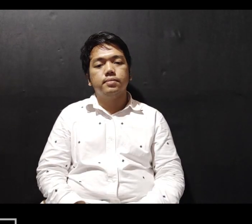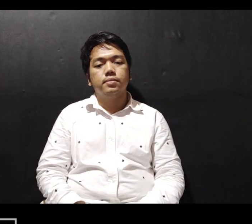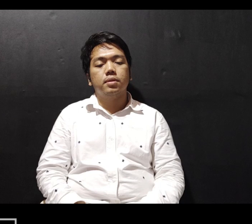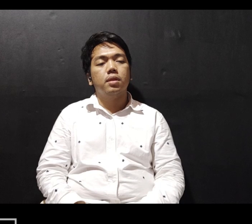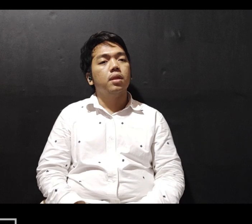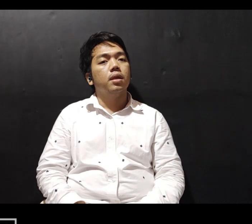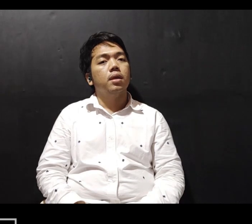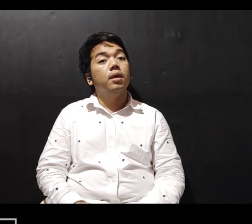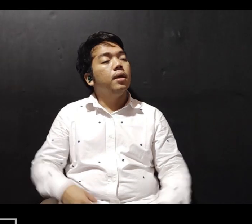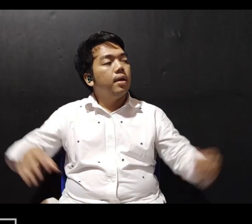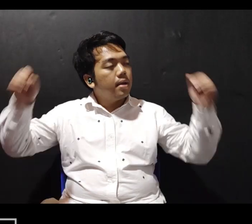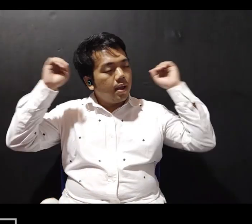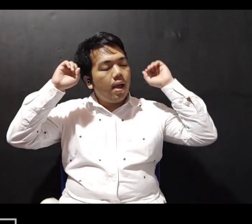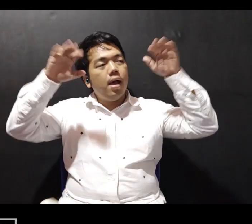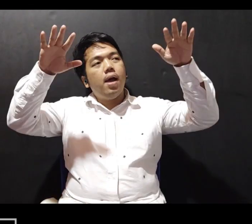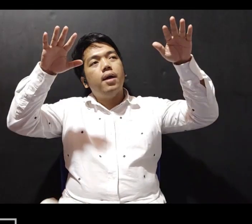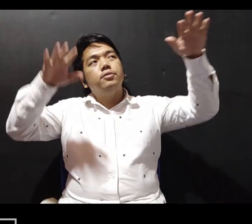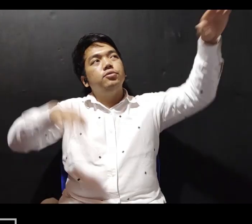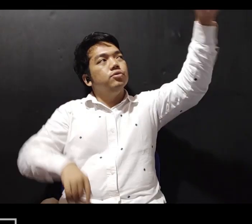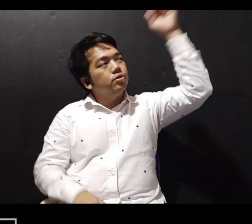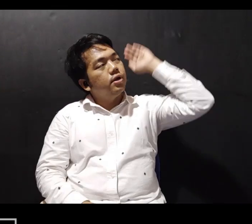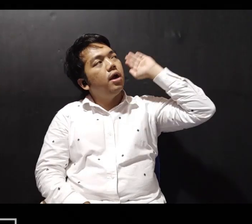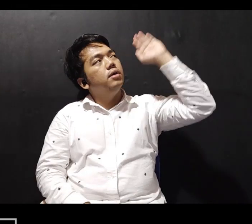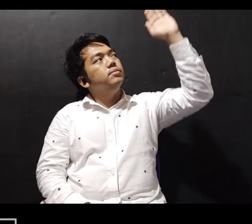Dan aku akan melihat